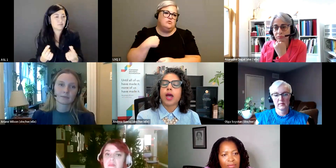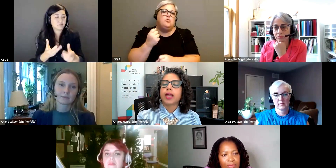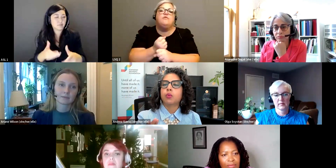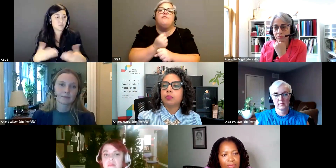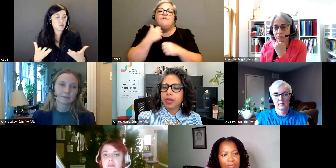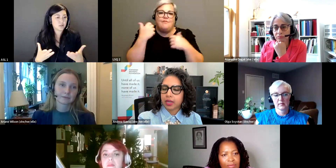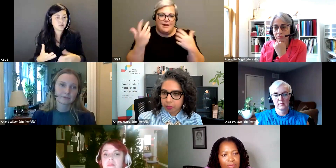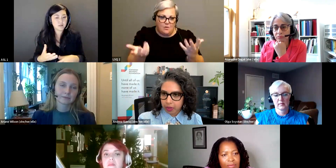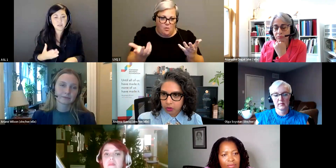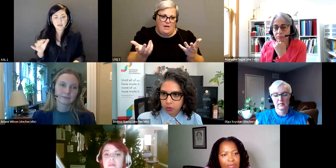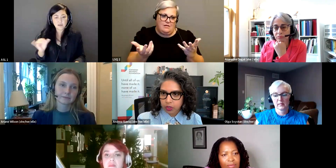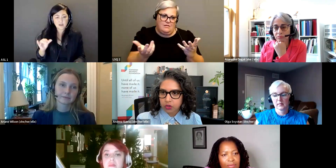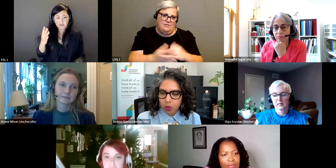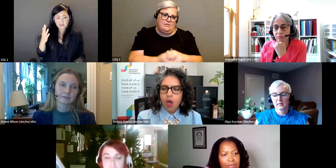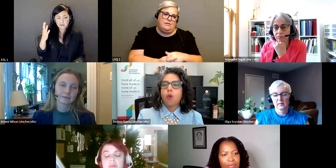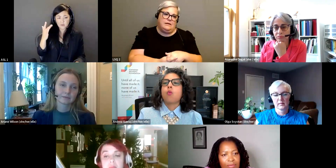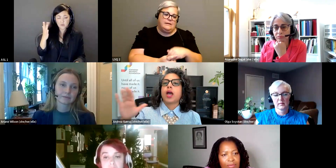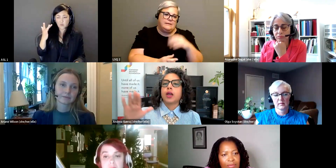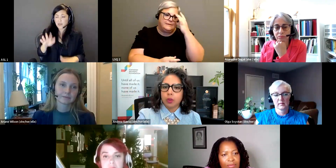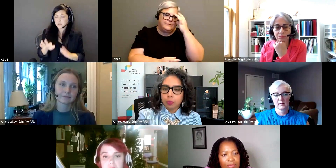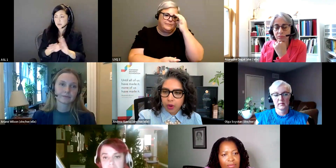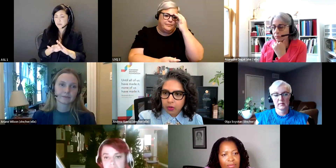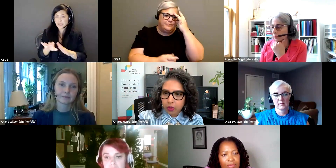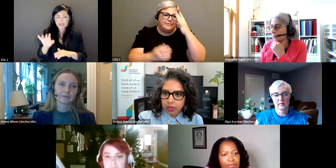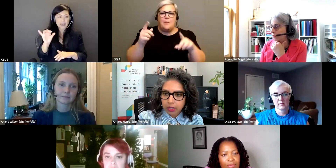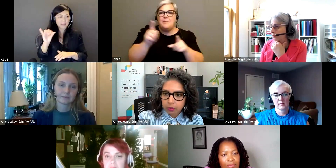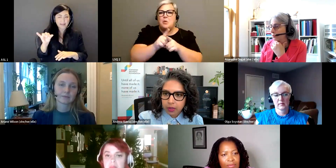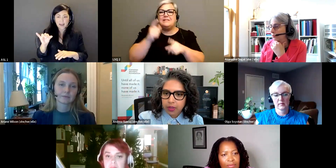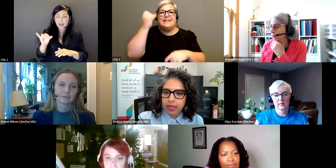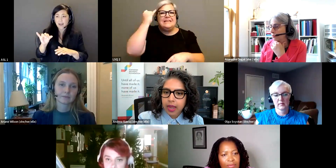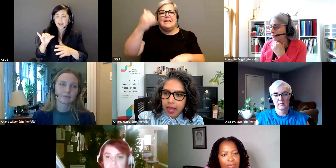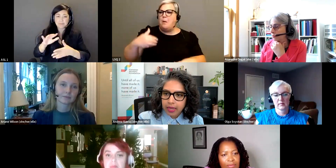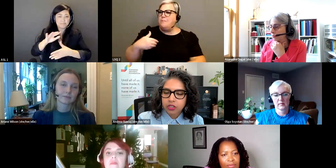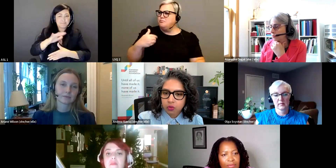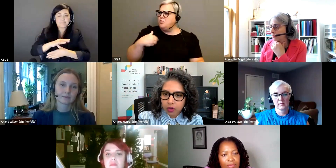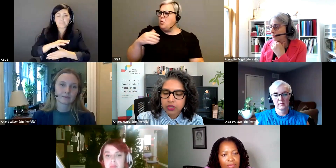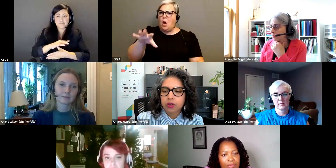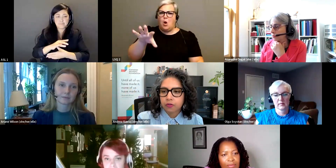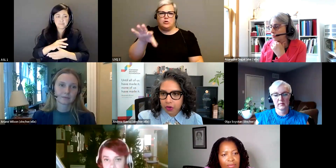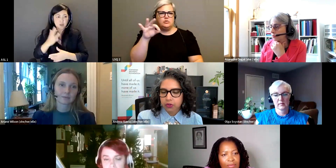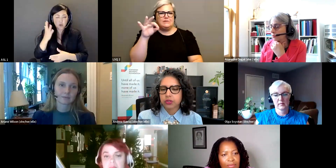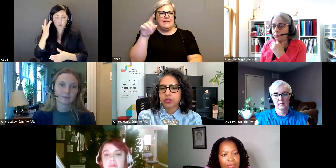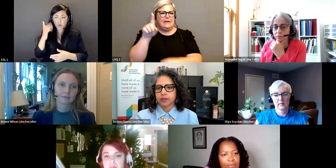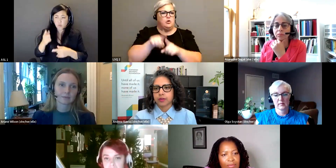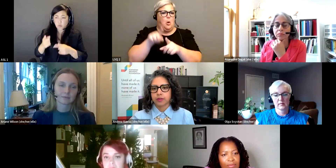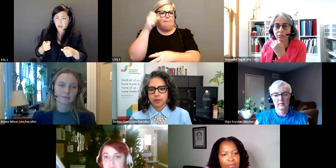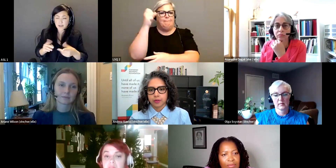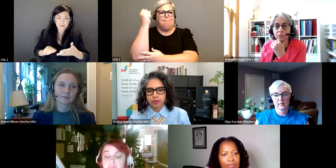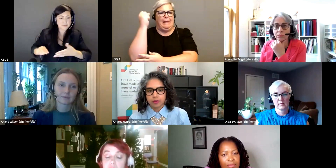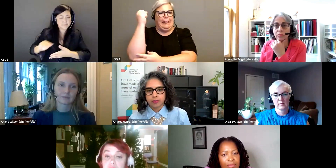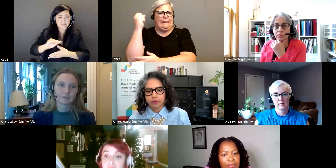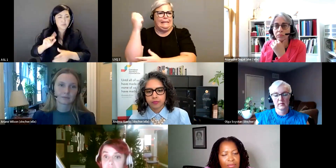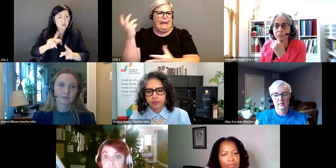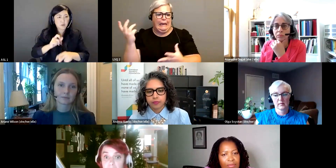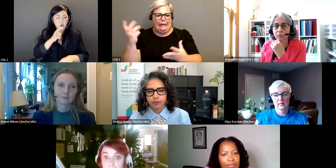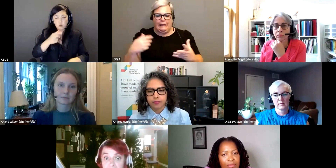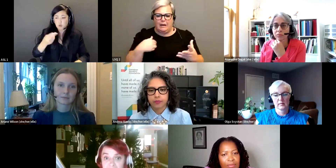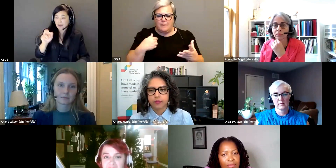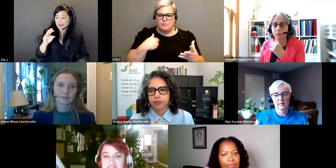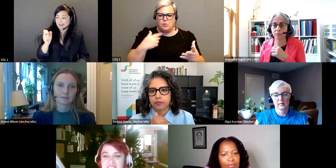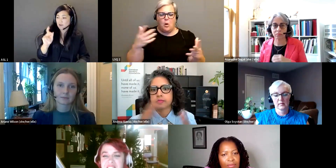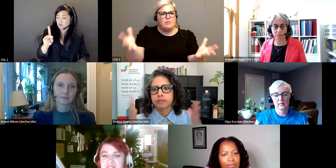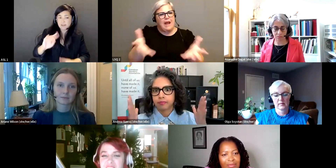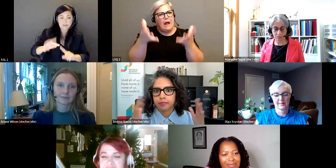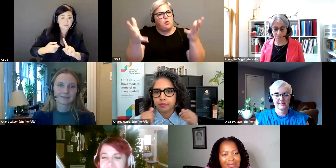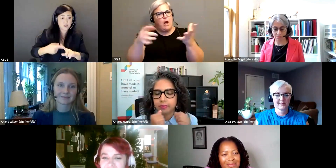faire? Et cette idée de pourquoi choisissons-nous les piliers que nous choisissons? Pourquoi priorisons-nous les personnes